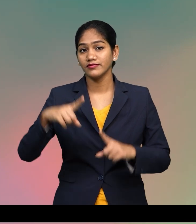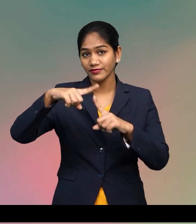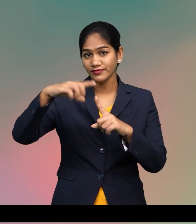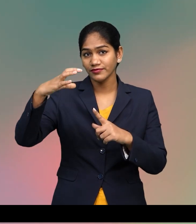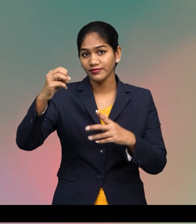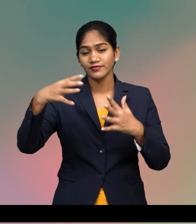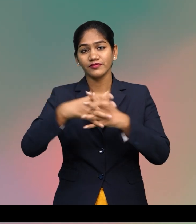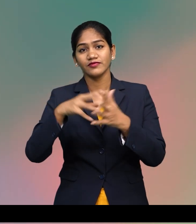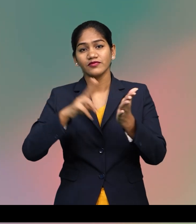పట్టణాలు.